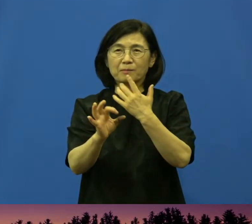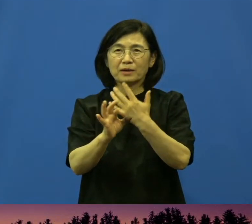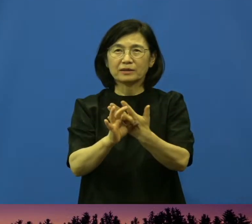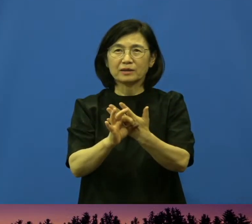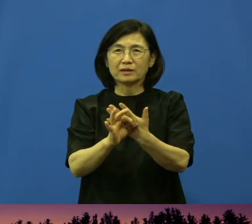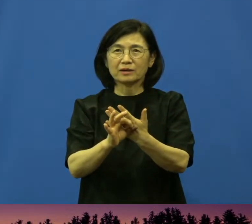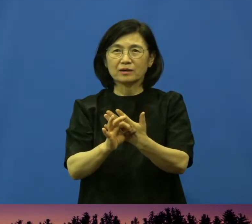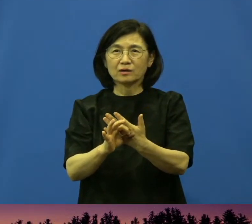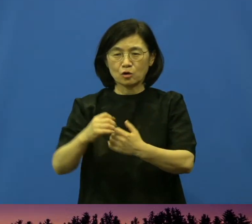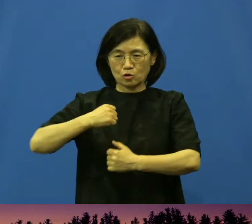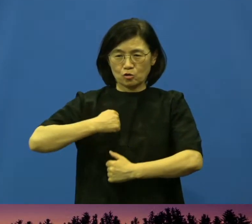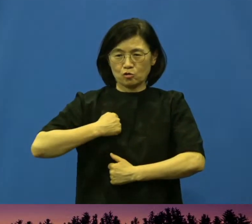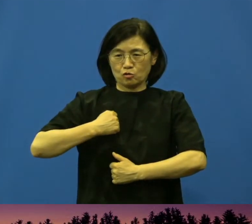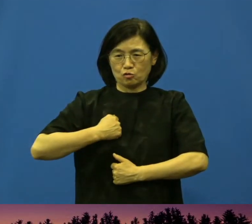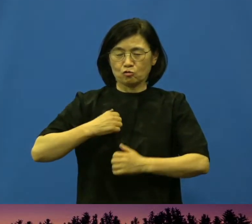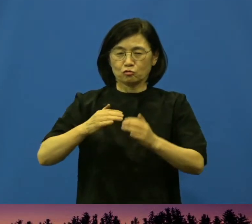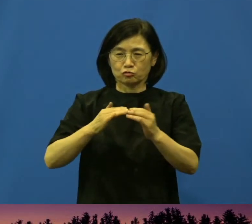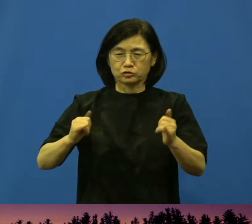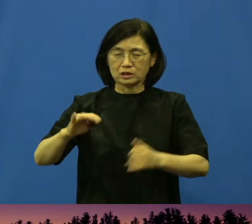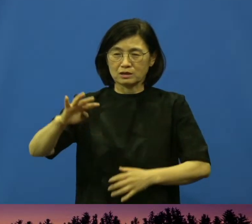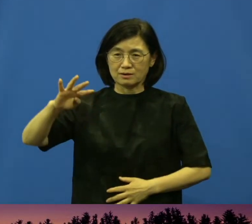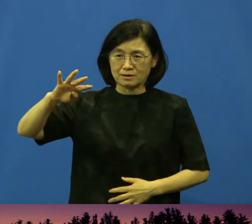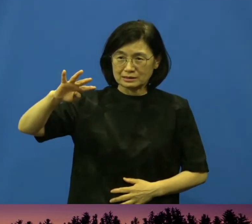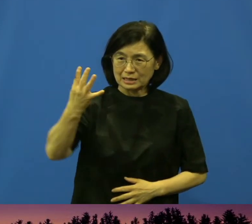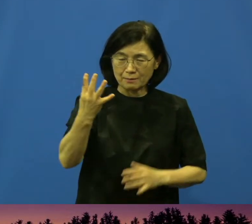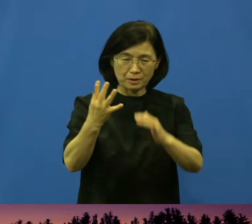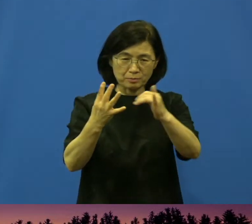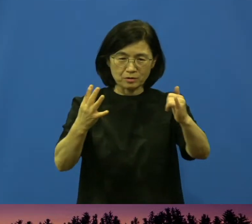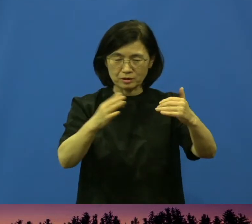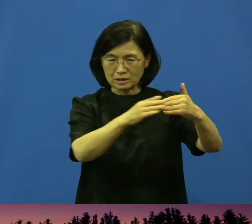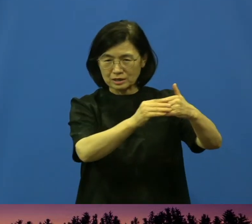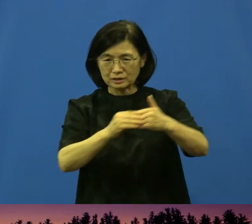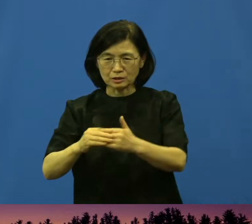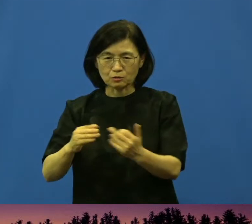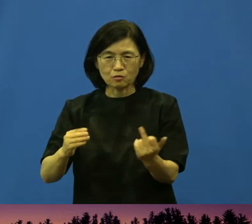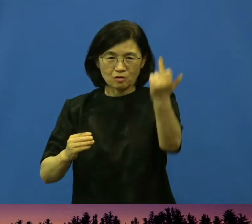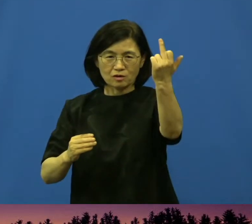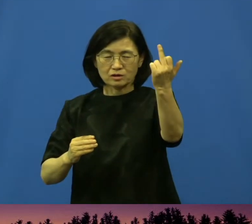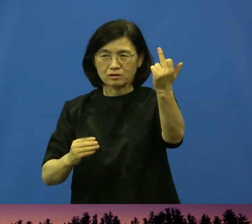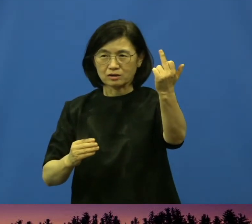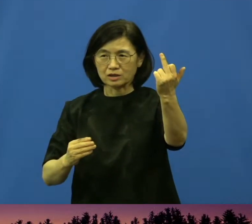군사를 400명을 거느리고 형 에서가 오고 있는 거예요.